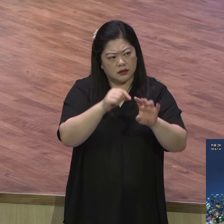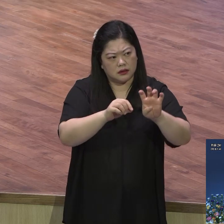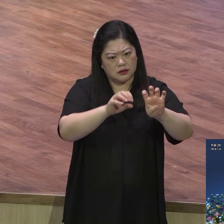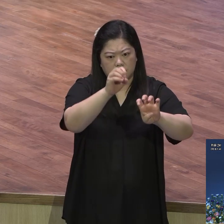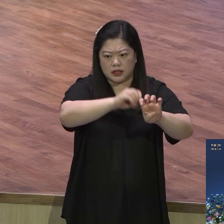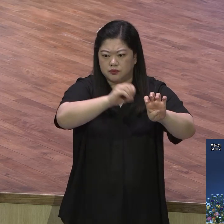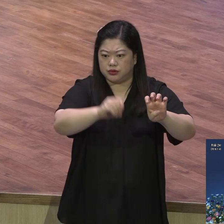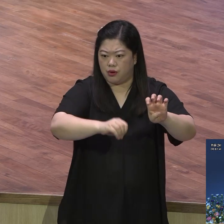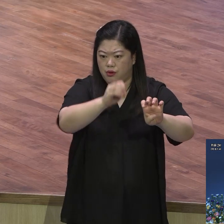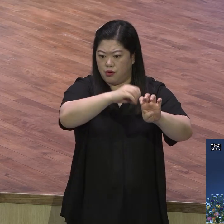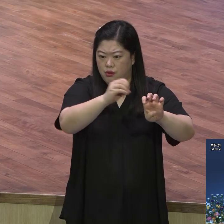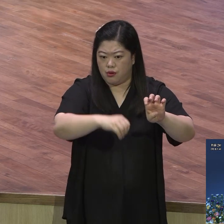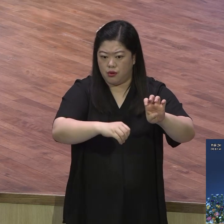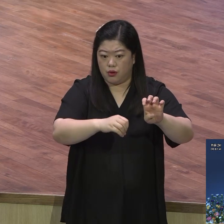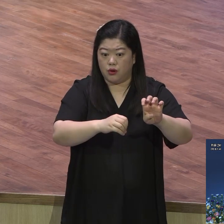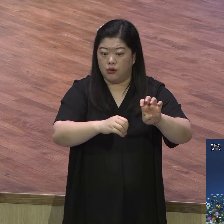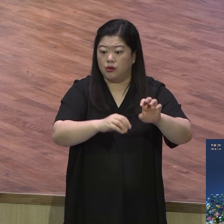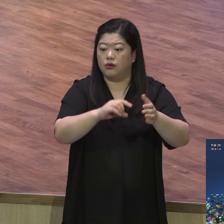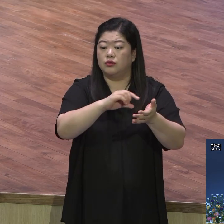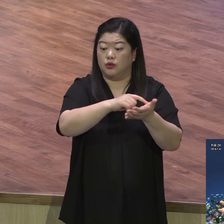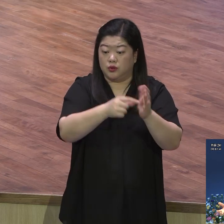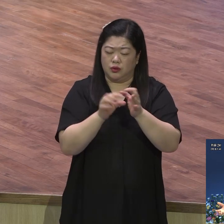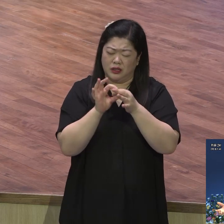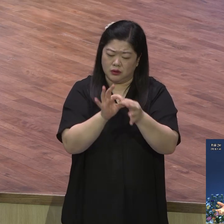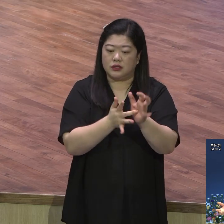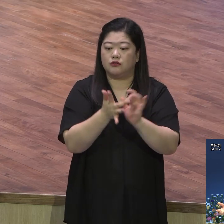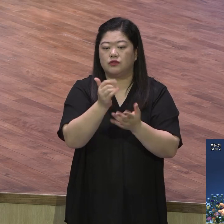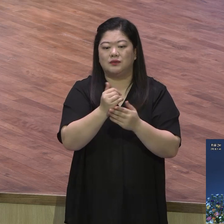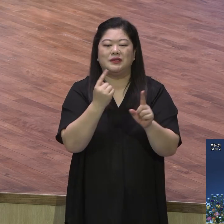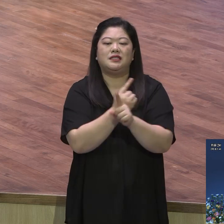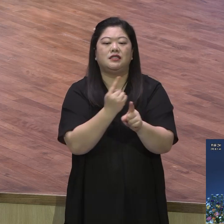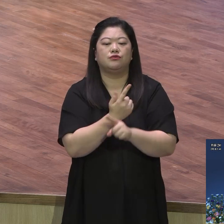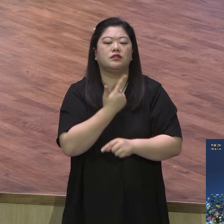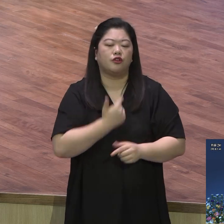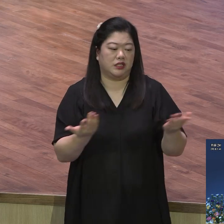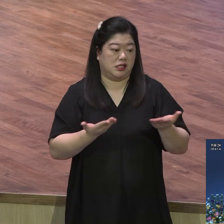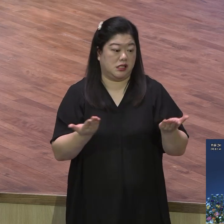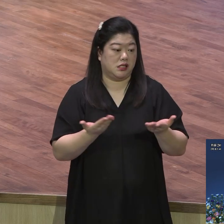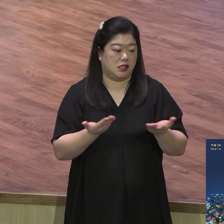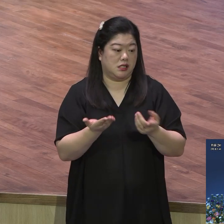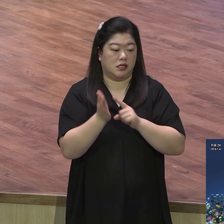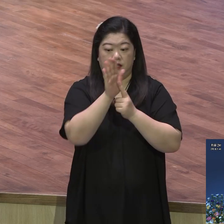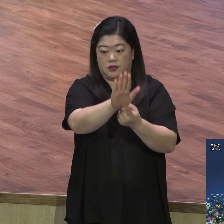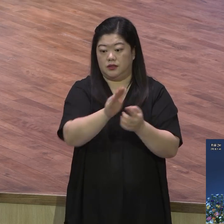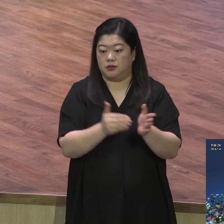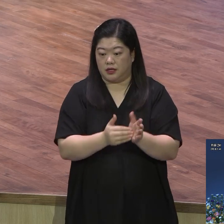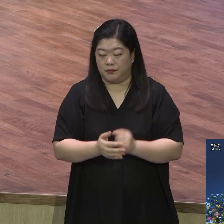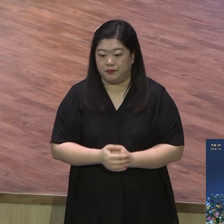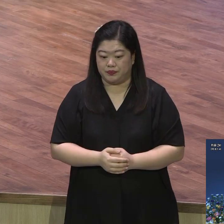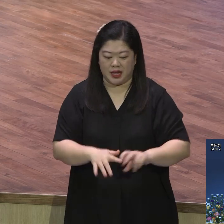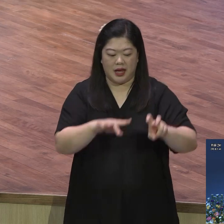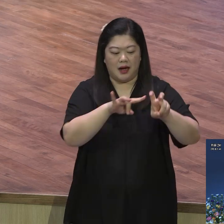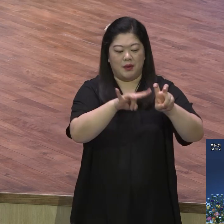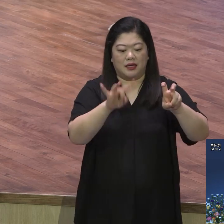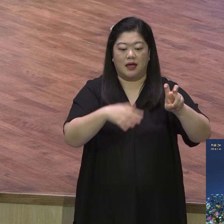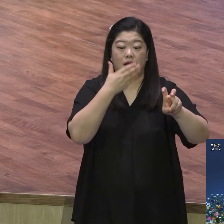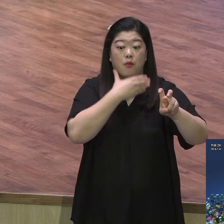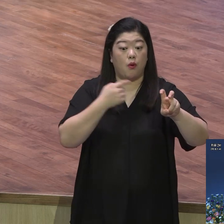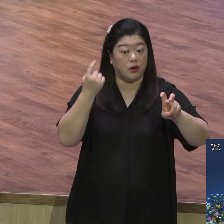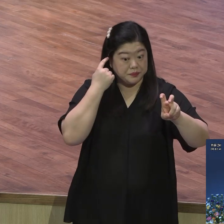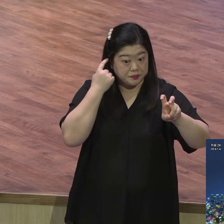약 40%가 그렇게 치유에 관한 것이다. 마태복음에는 예수님의 치유 이적이